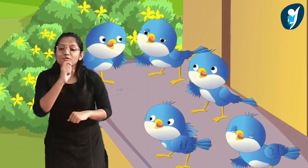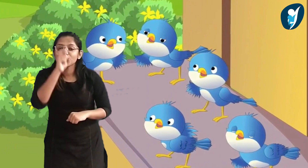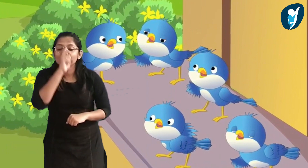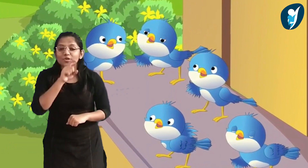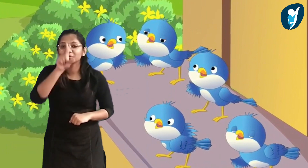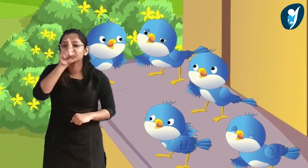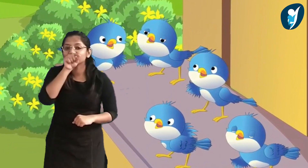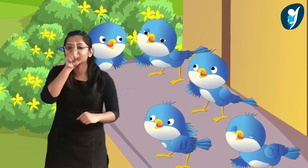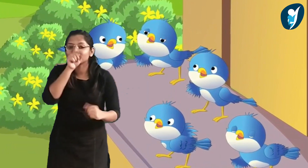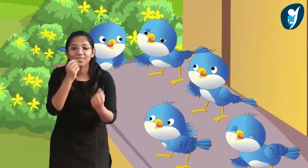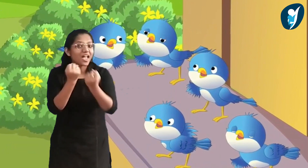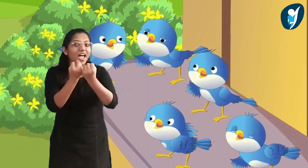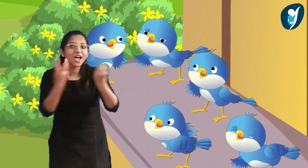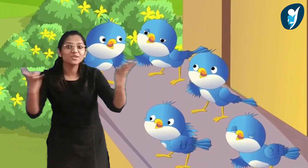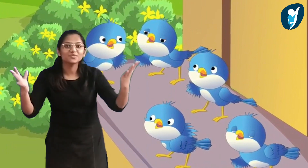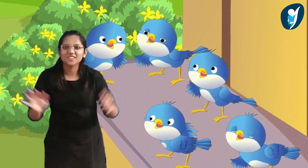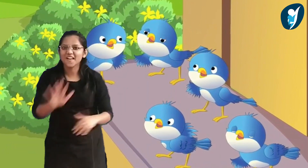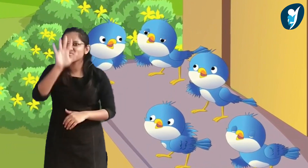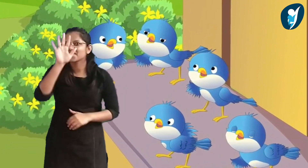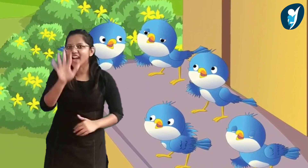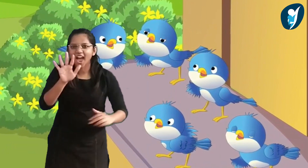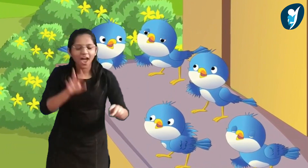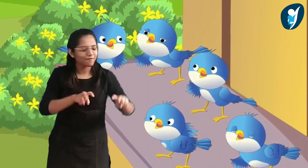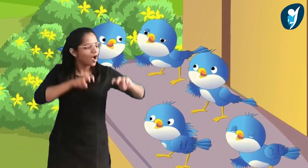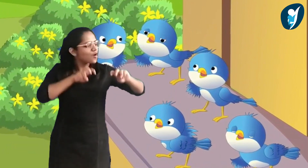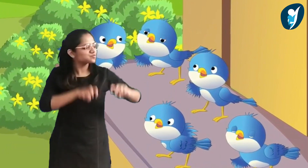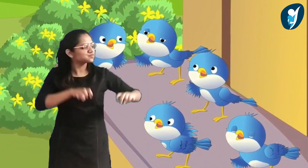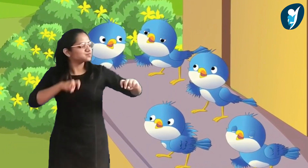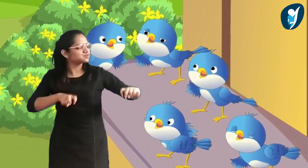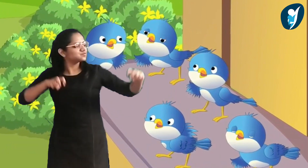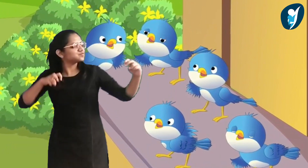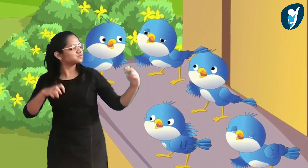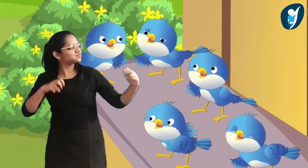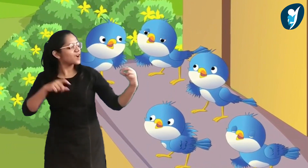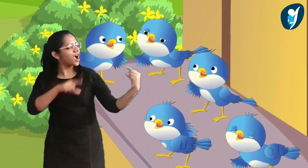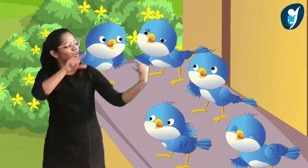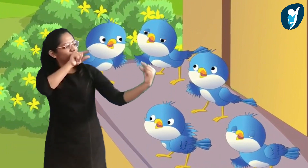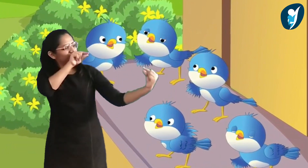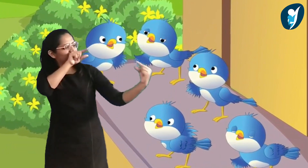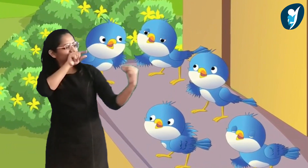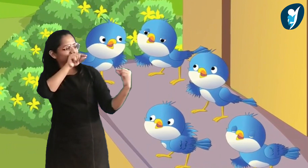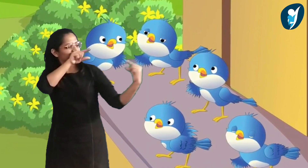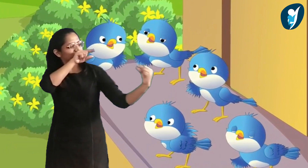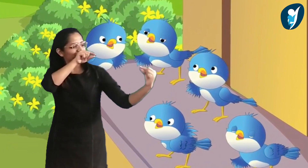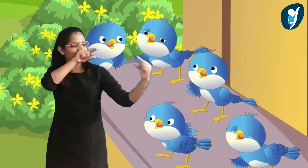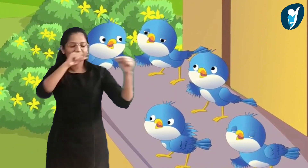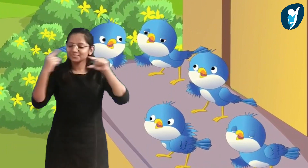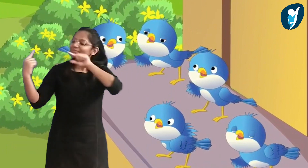हैं। बाग में बैठी हैं, बातें कर रही